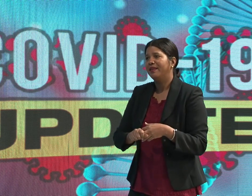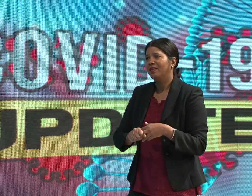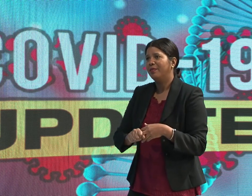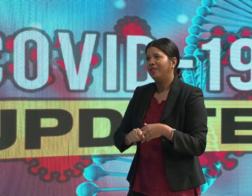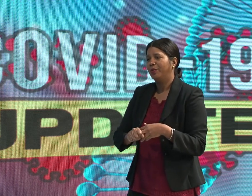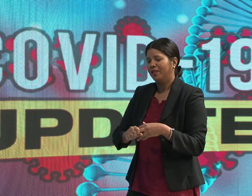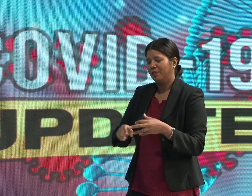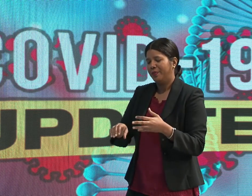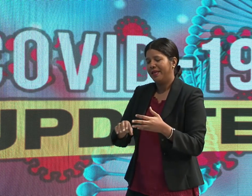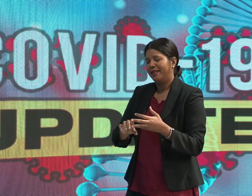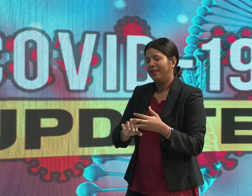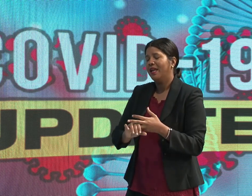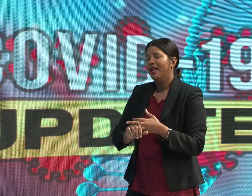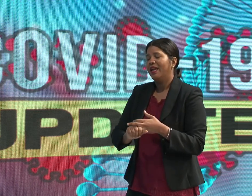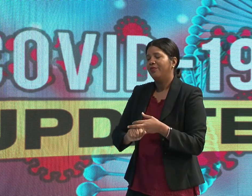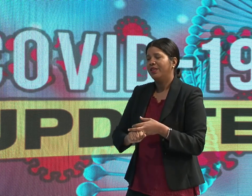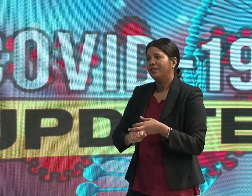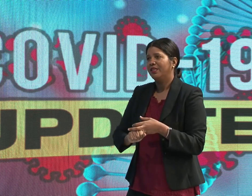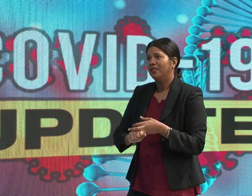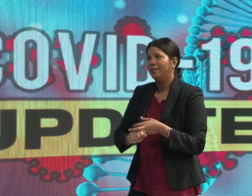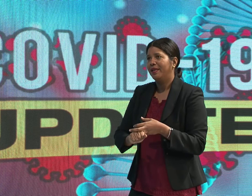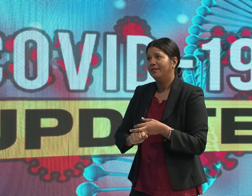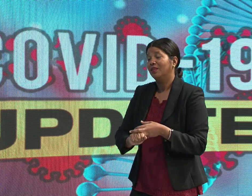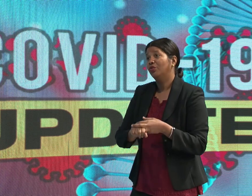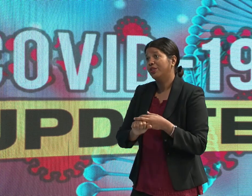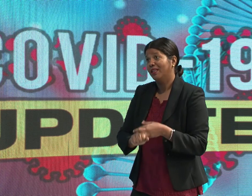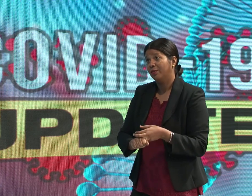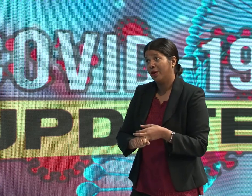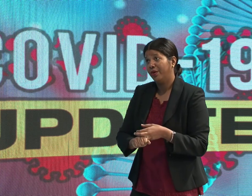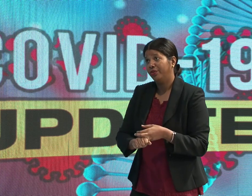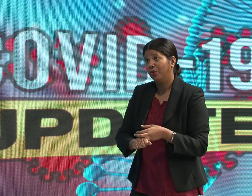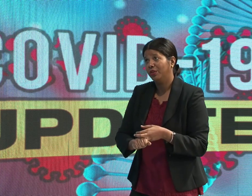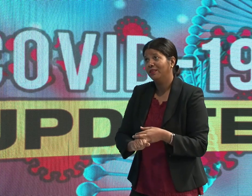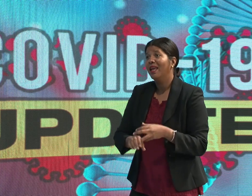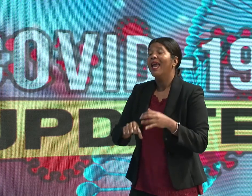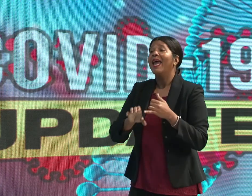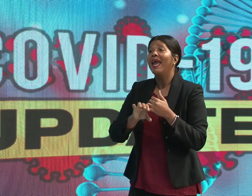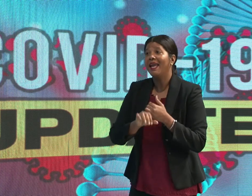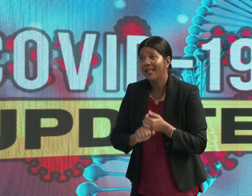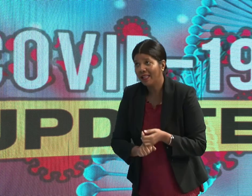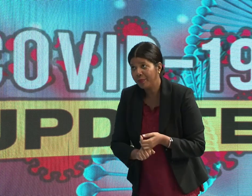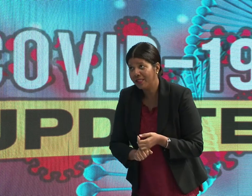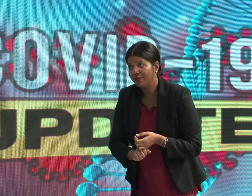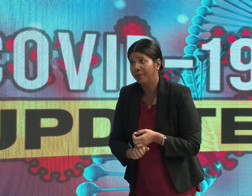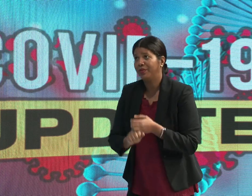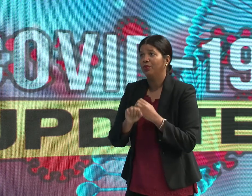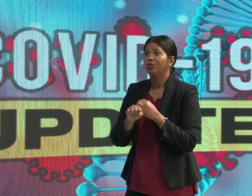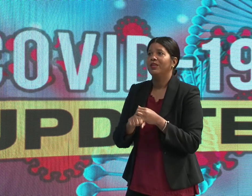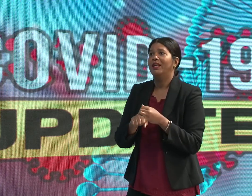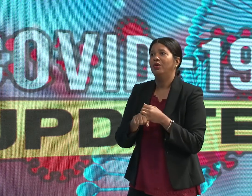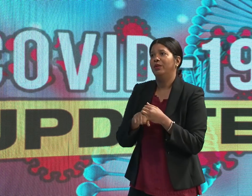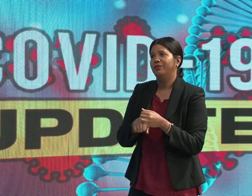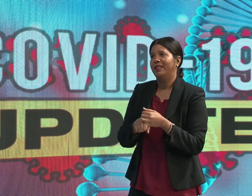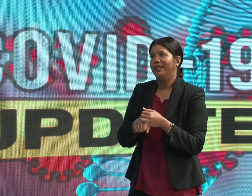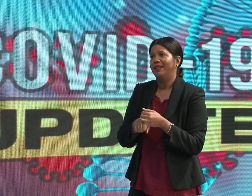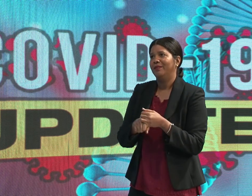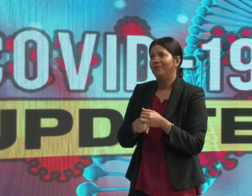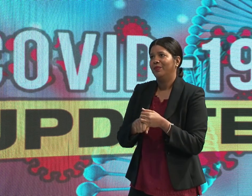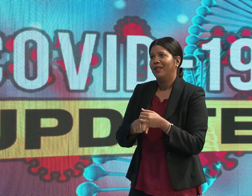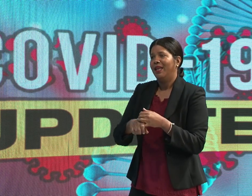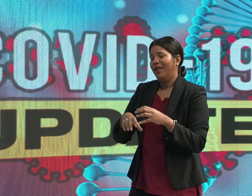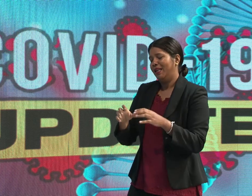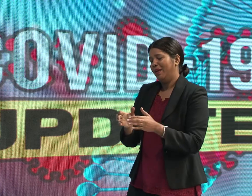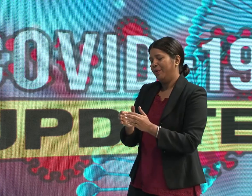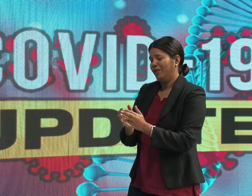financiële bijstand, mensen met een beperking en financiële bijstand, sociaal zwakke huishoudens. En het bieden van psychosociale hulpverlening.